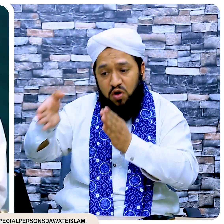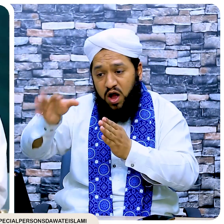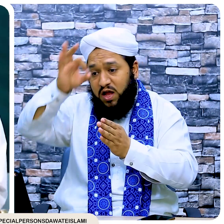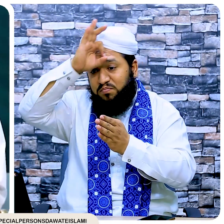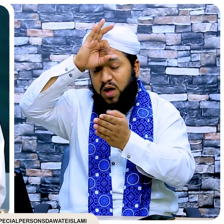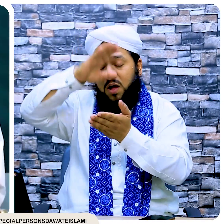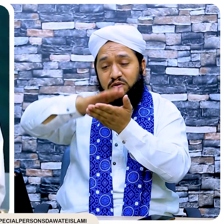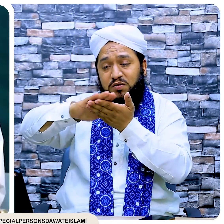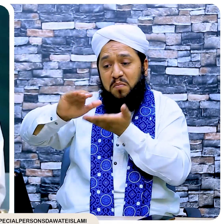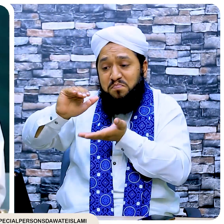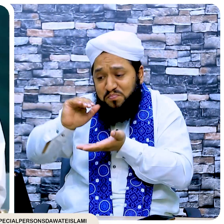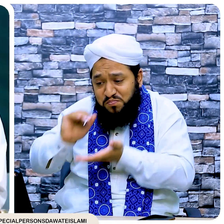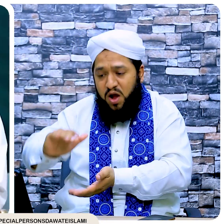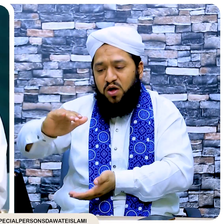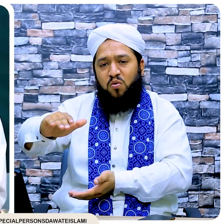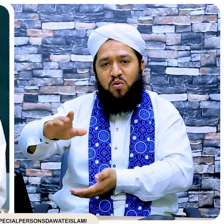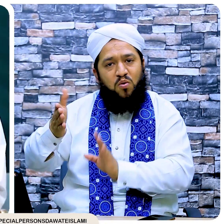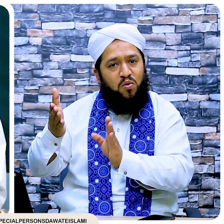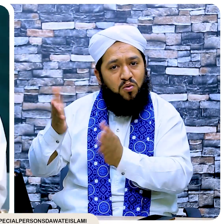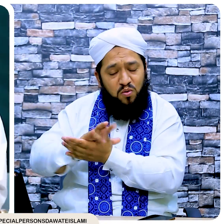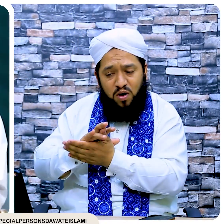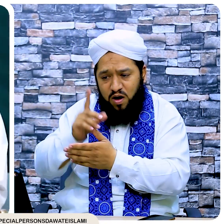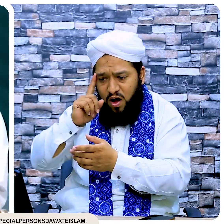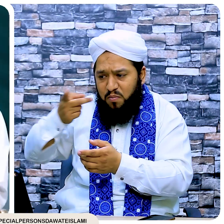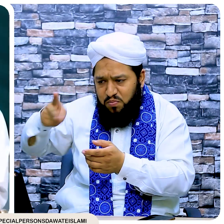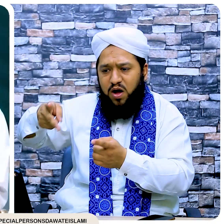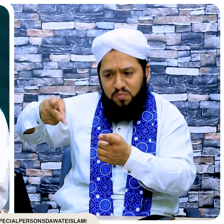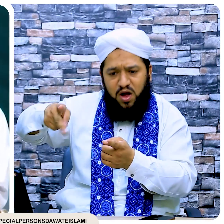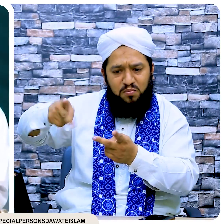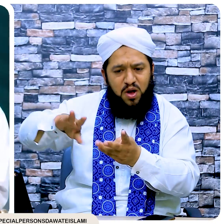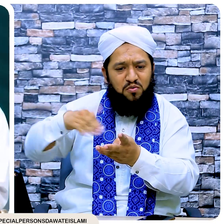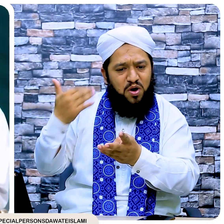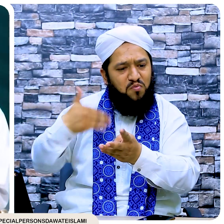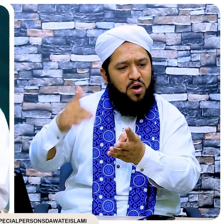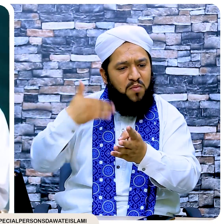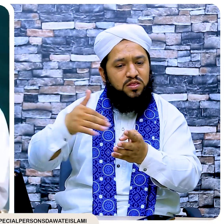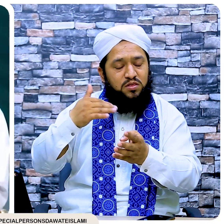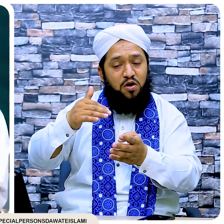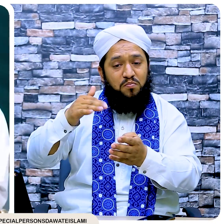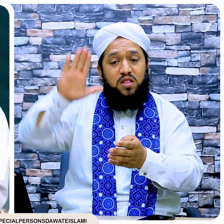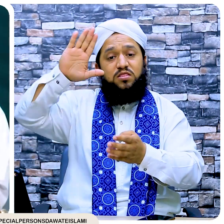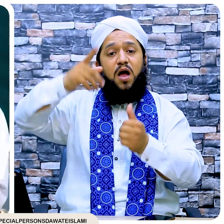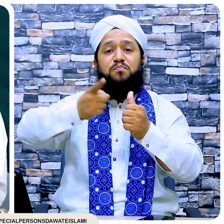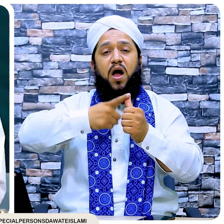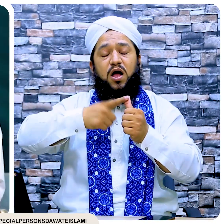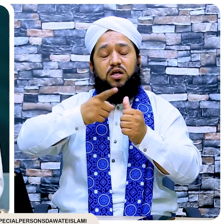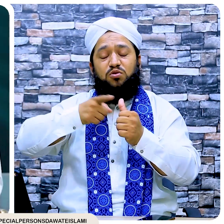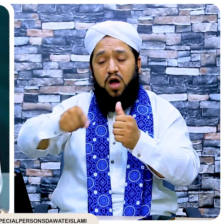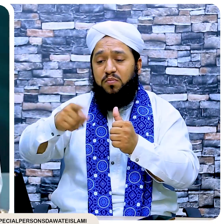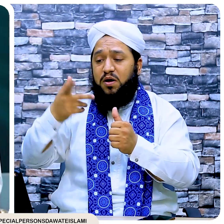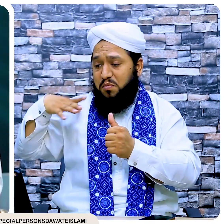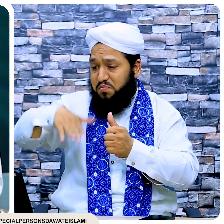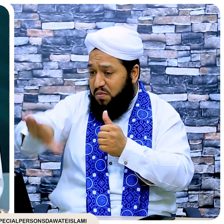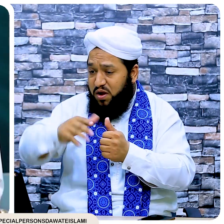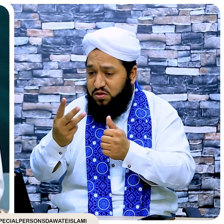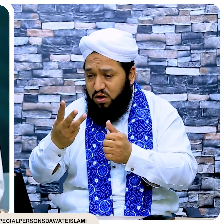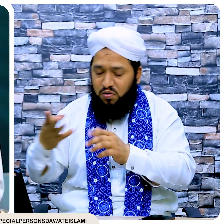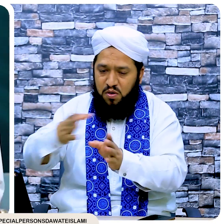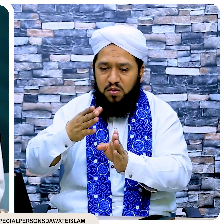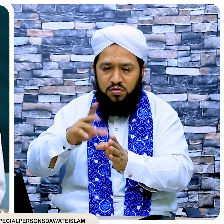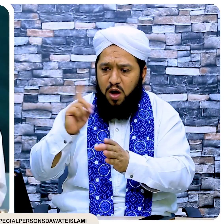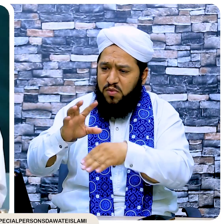عنہ بھی شہید ہو گئے۔ حضرت حر رضی اللہ تعالیٰ عنہ کی شہادت کے بعد سخت لڑائی شروع ہو گئی۔ دشمن کٹتے جاتے اور آگے